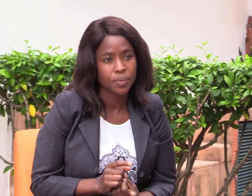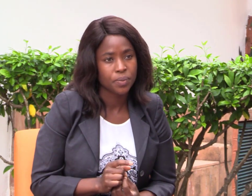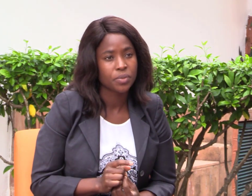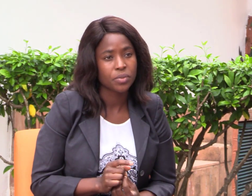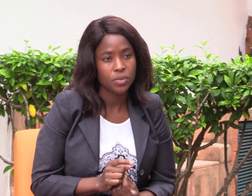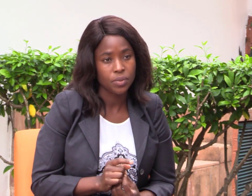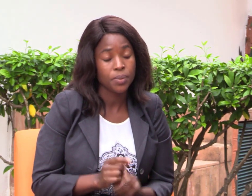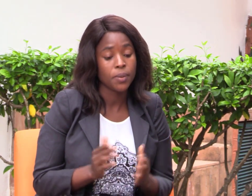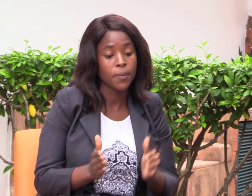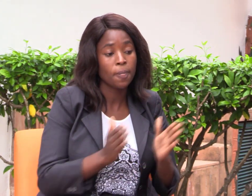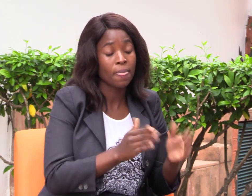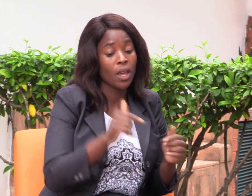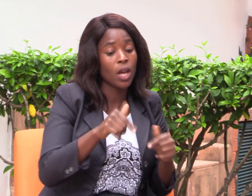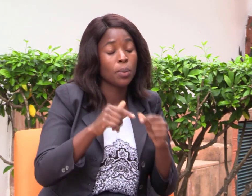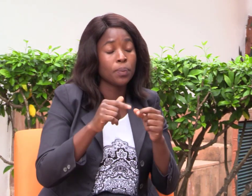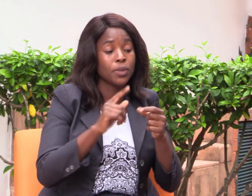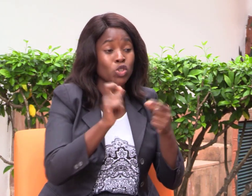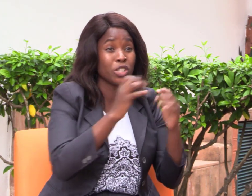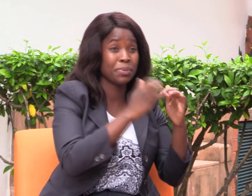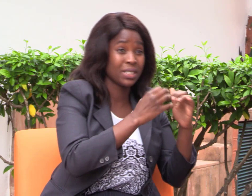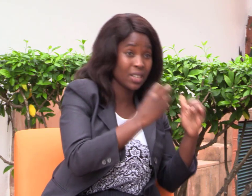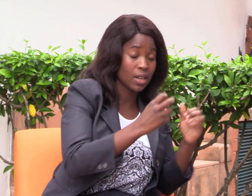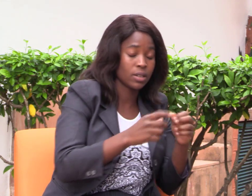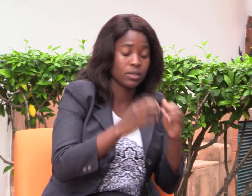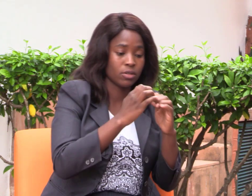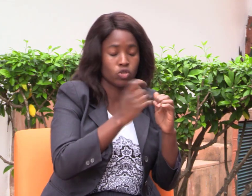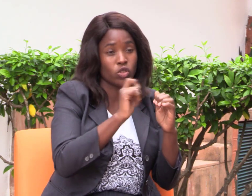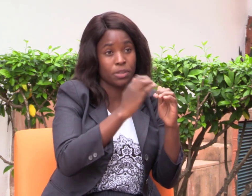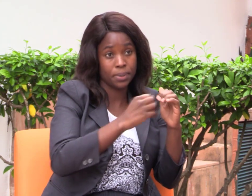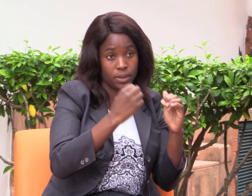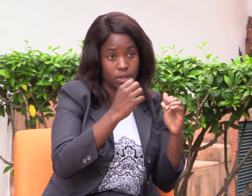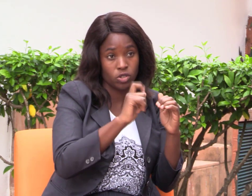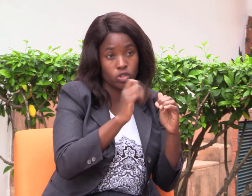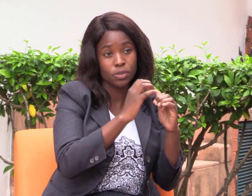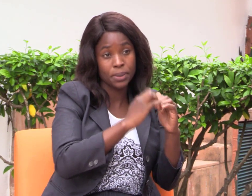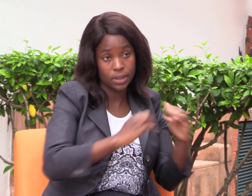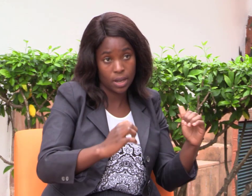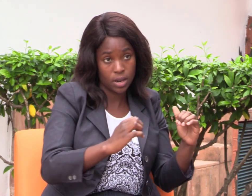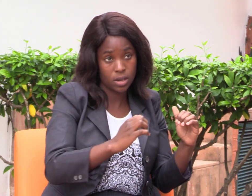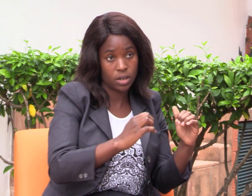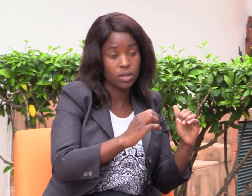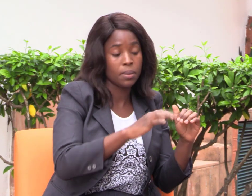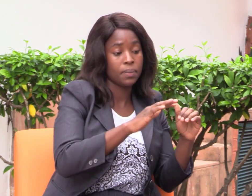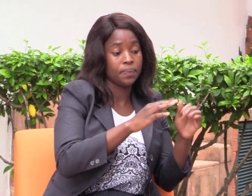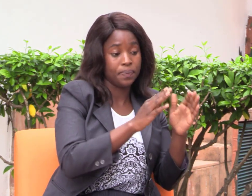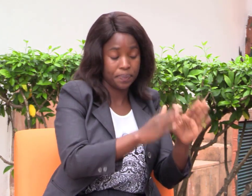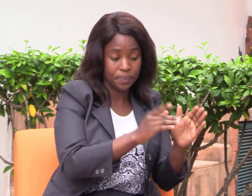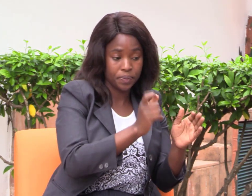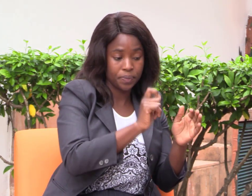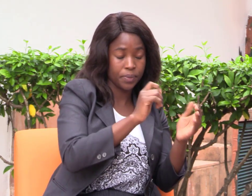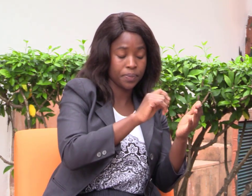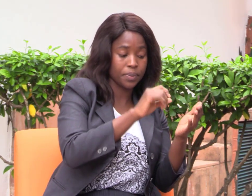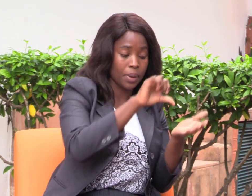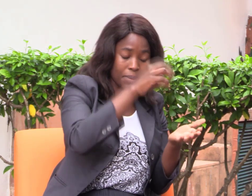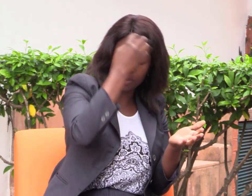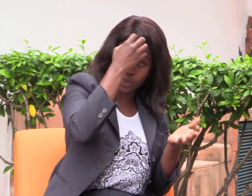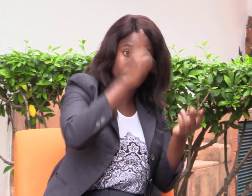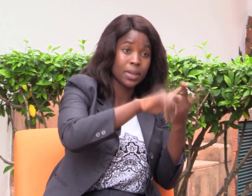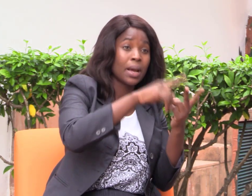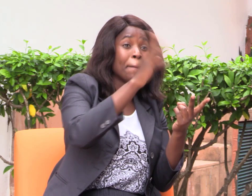as escolas, mas que para chegar à escola também é muito longe. E a escola especial aqui